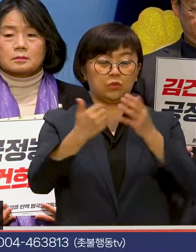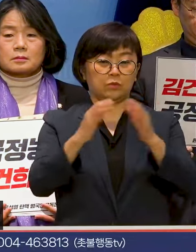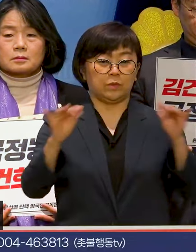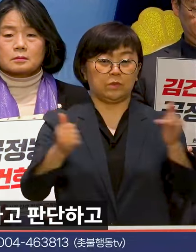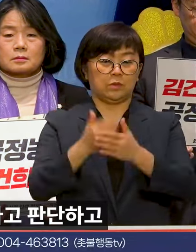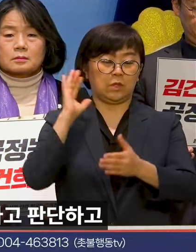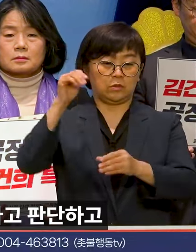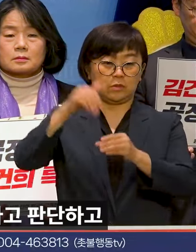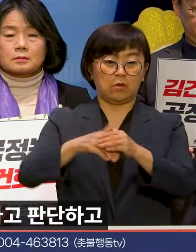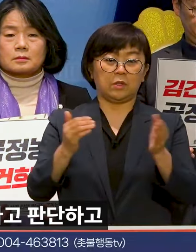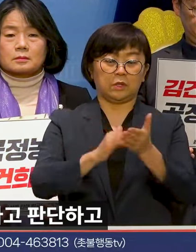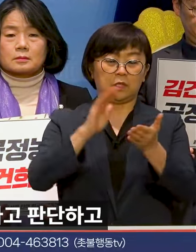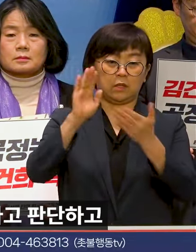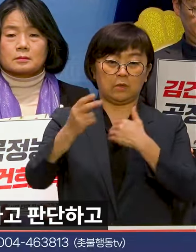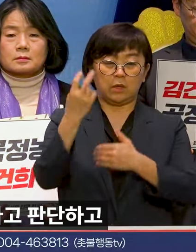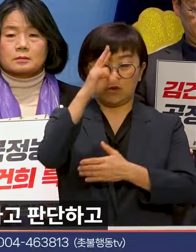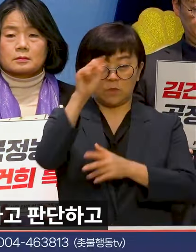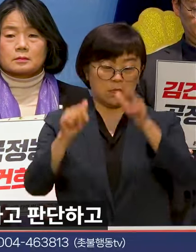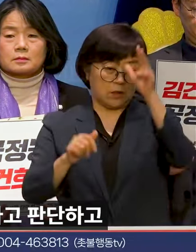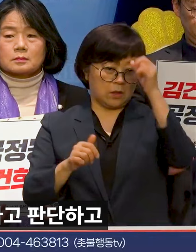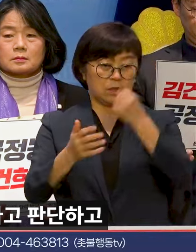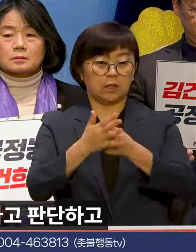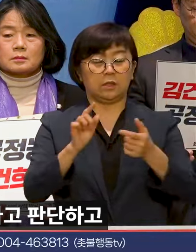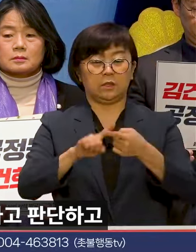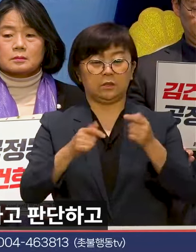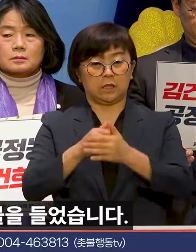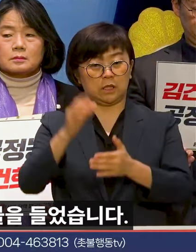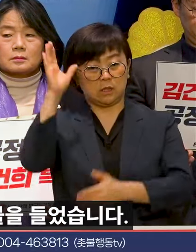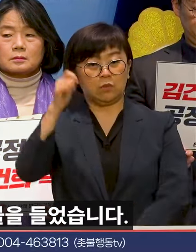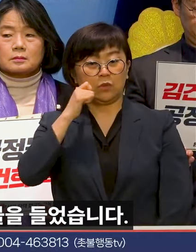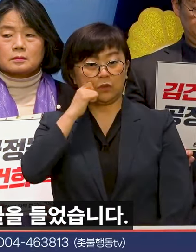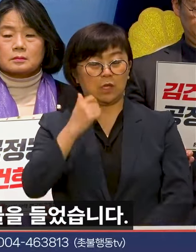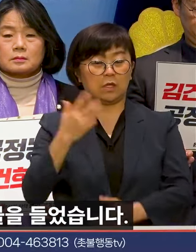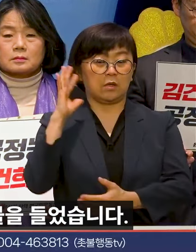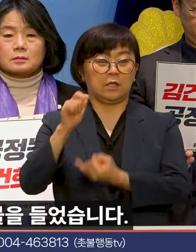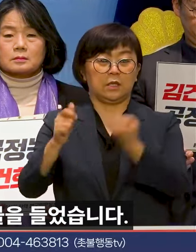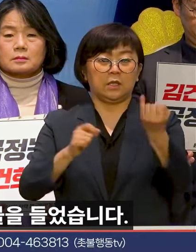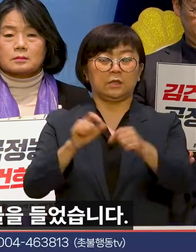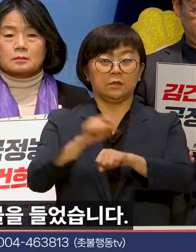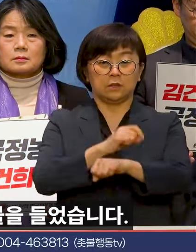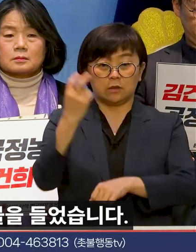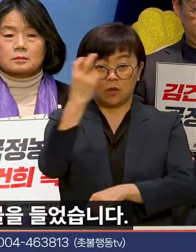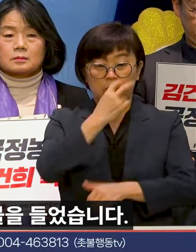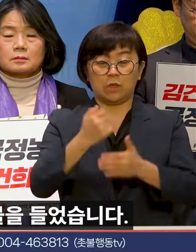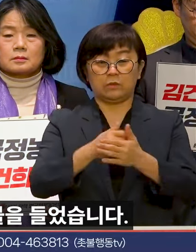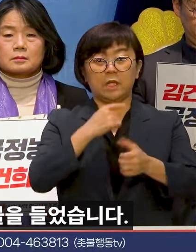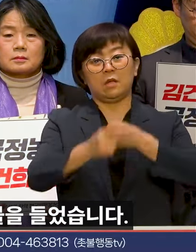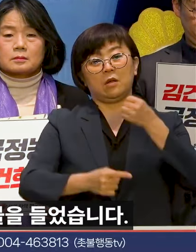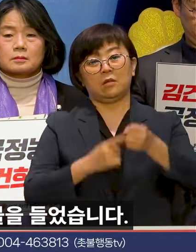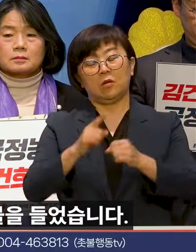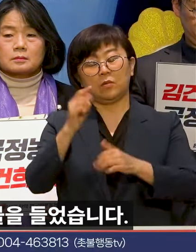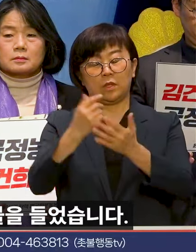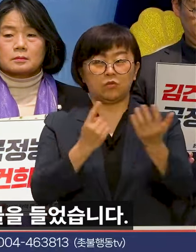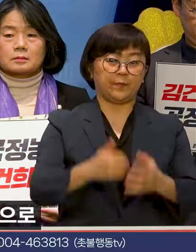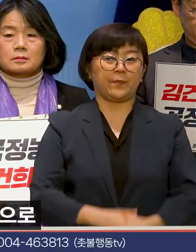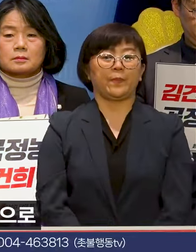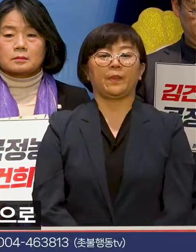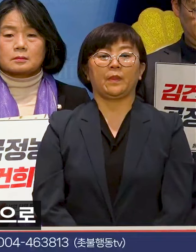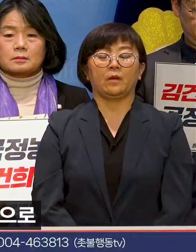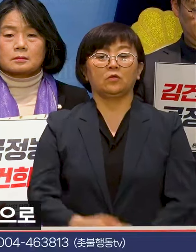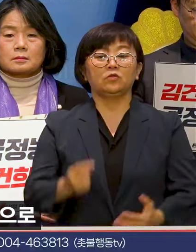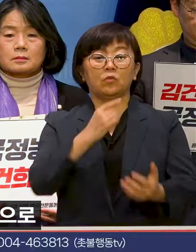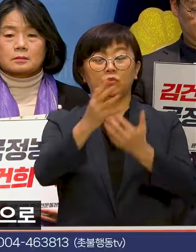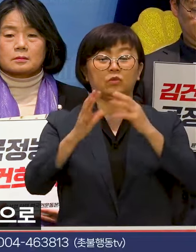대선 이후 검경의 수사를 더더욱 기대할 수 없다고 판단하고 김건희 특검을 요구하며 1년을 넘게 촛불을 들었습니다